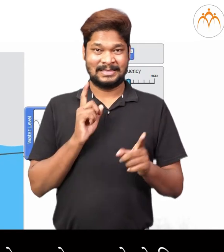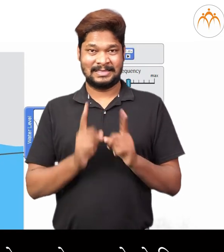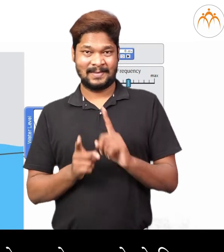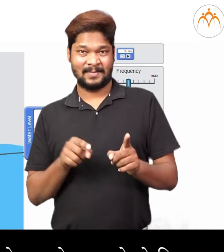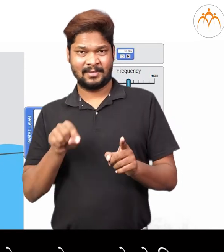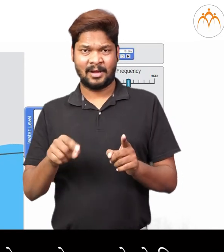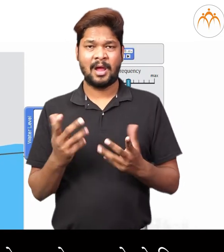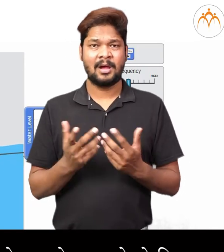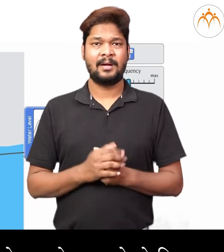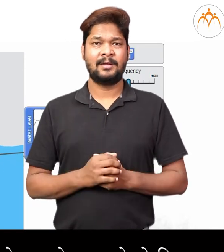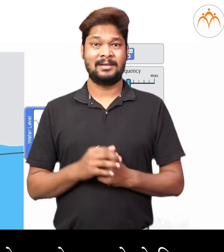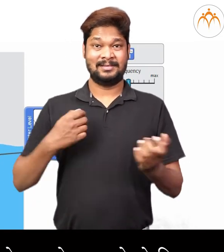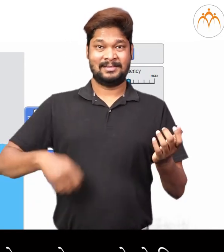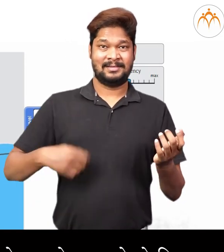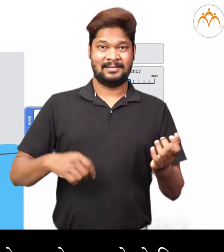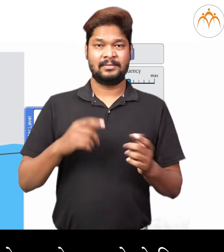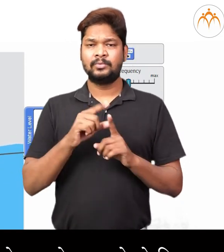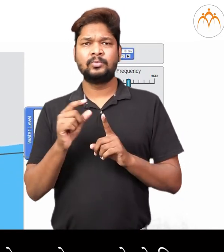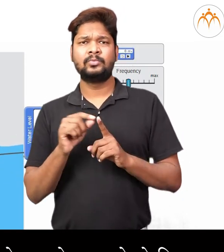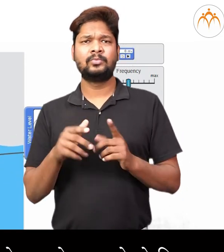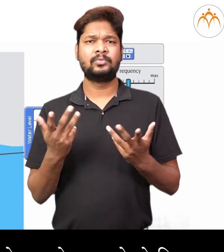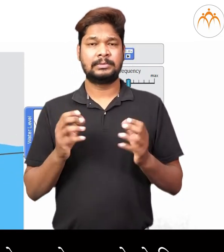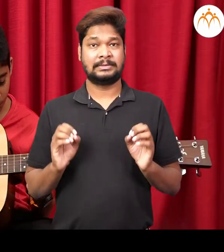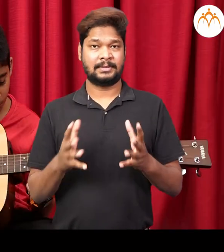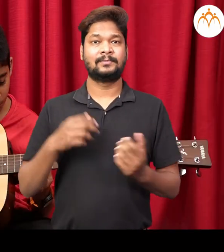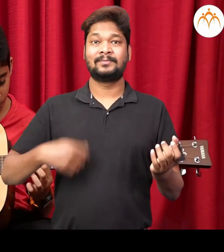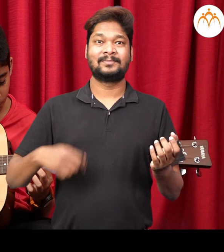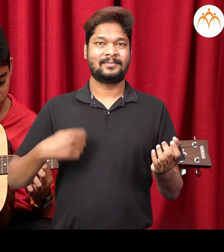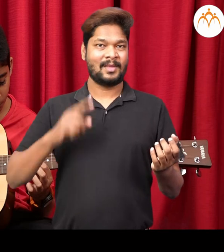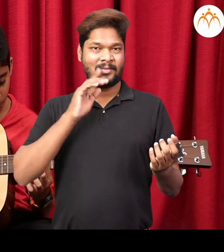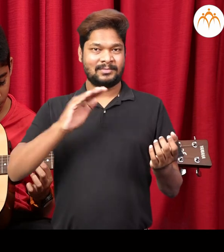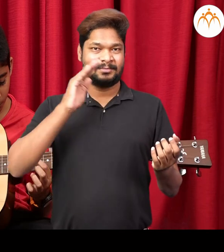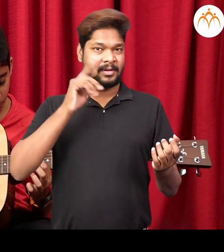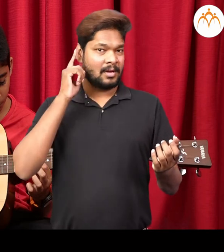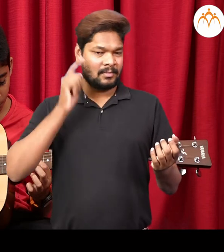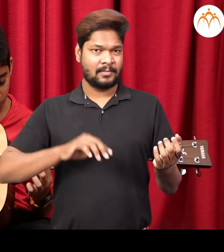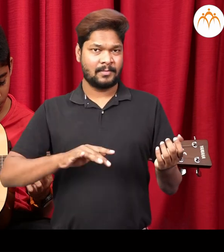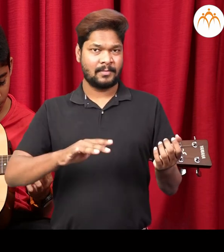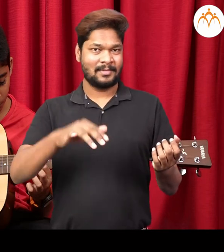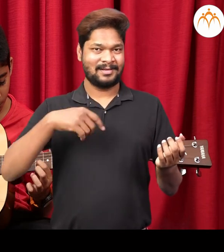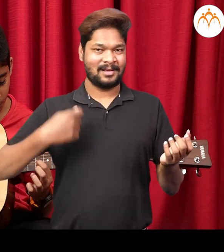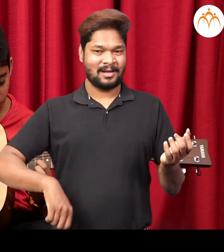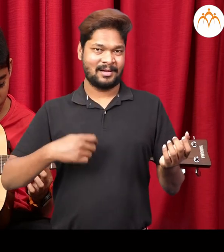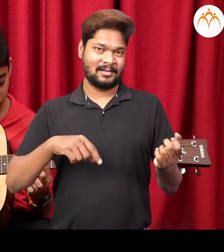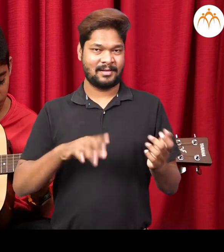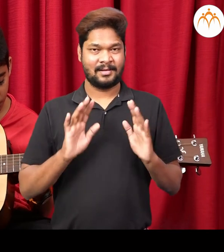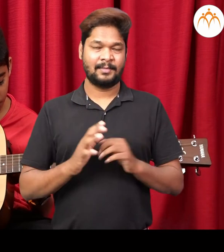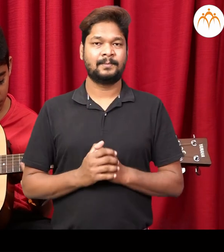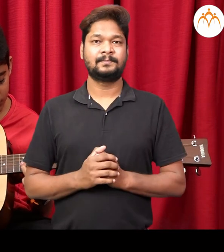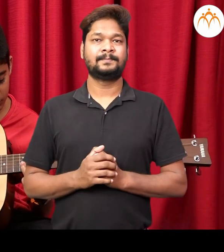गुणधर्म वेगवेगळ्या वाद्यांमध्ये कसा केला जातो हे शिकलात. आता ही वाद्य वाजवून बघूया.